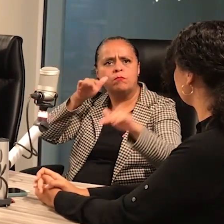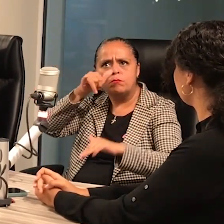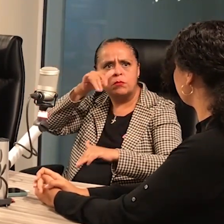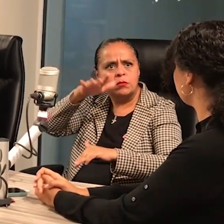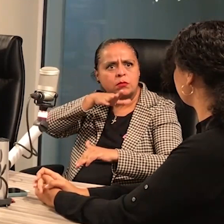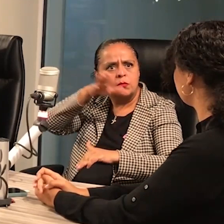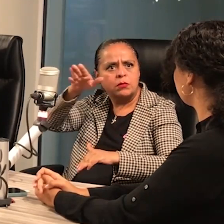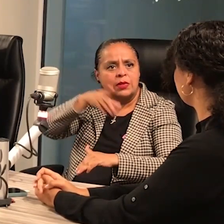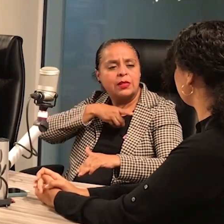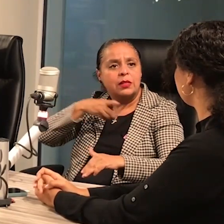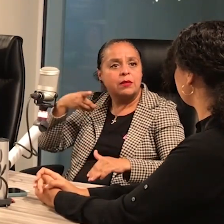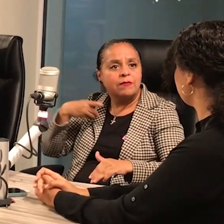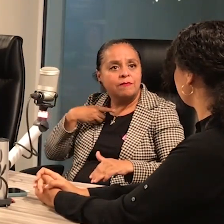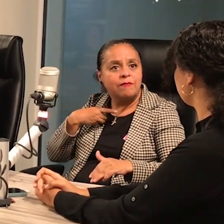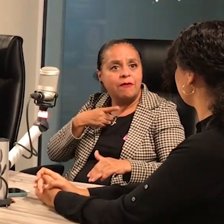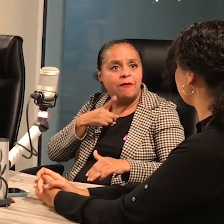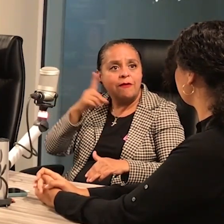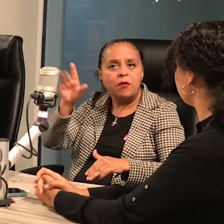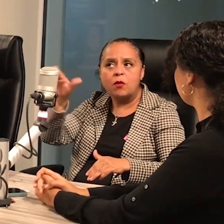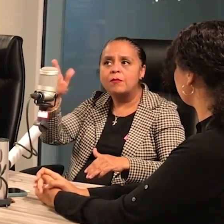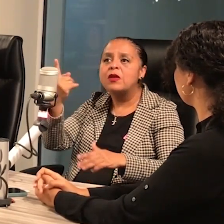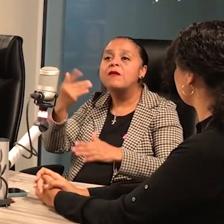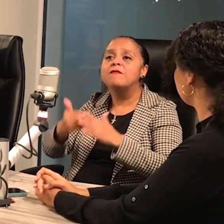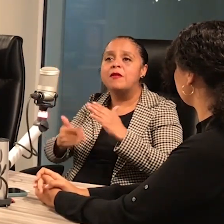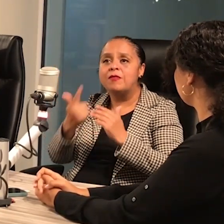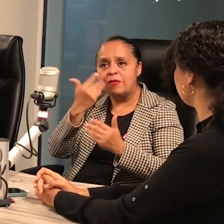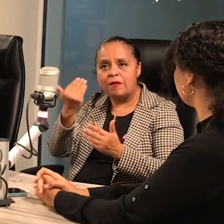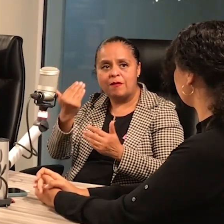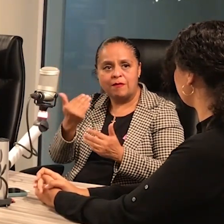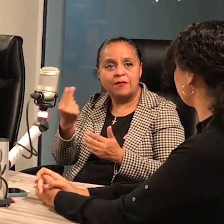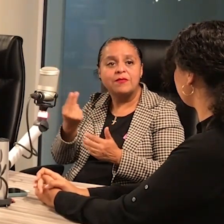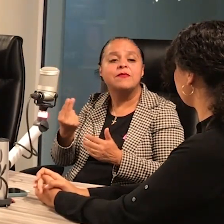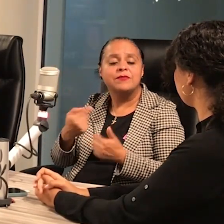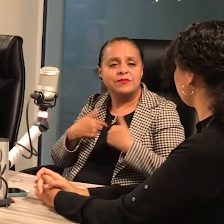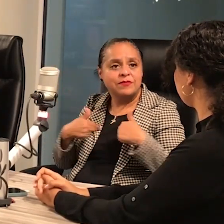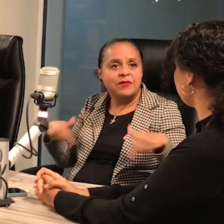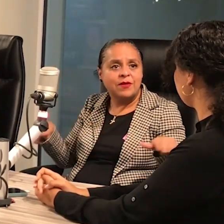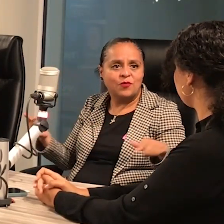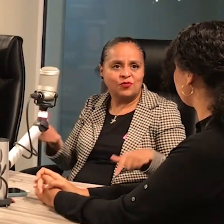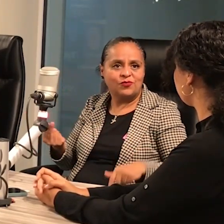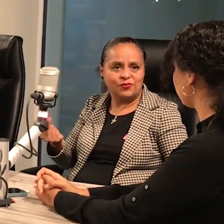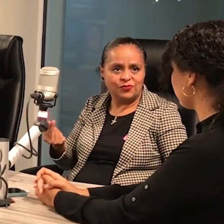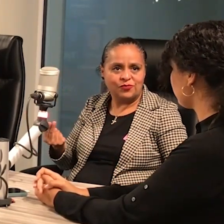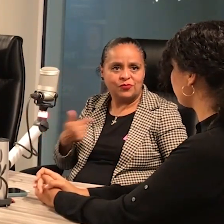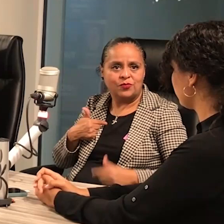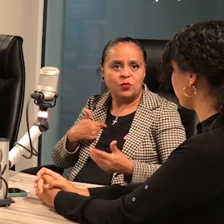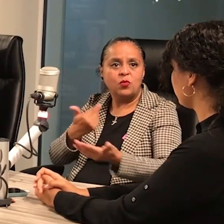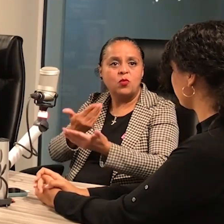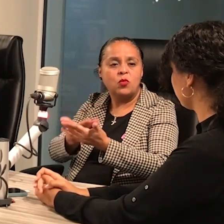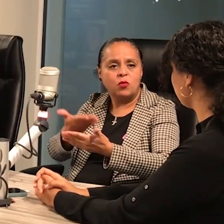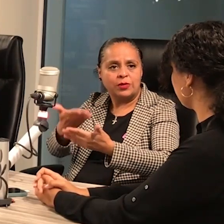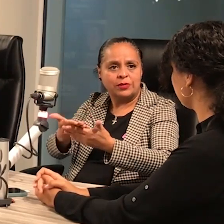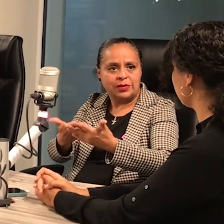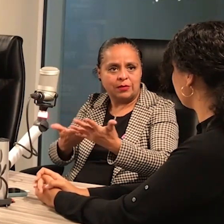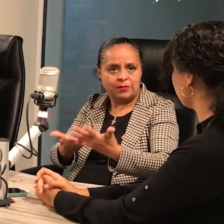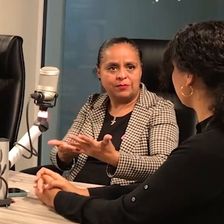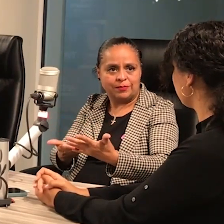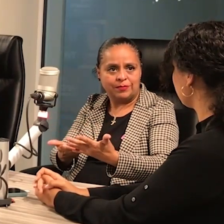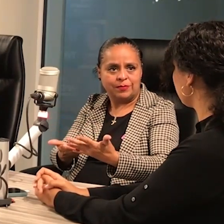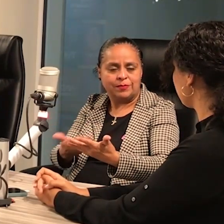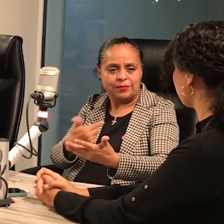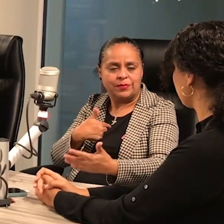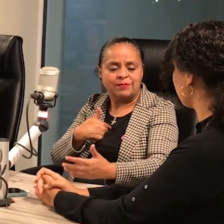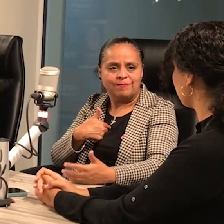a las demás legisladoras, lo que hace falta y lo que necesitamos, y que nosotros estamos con estas propuestas porque buscan